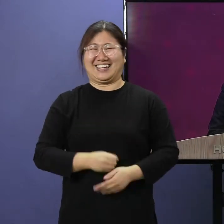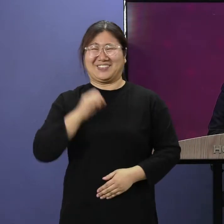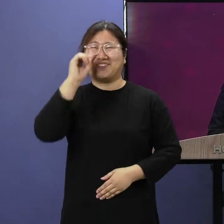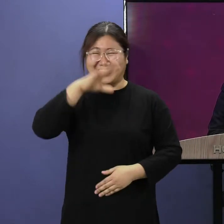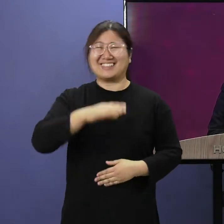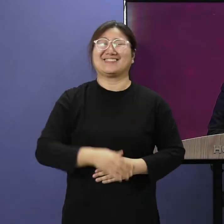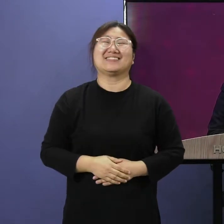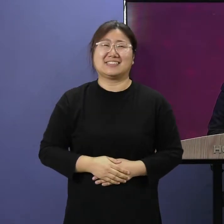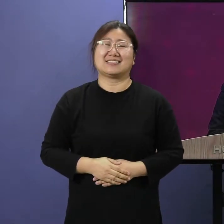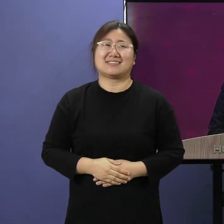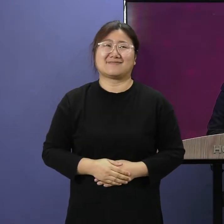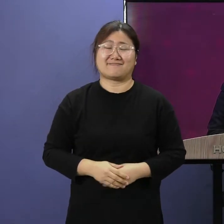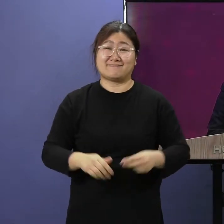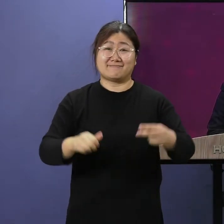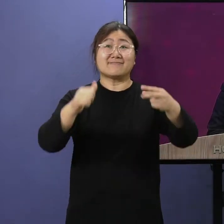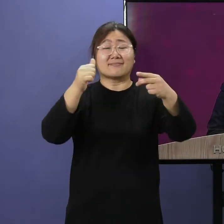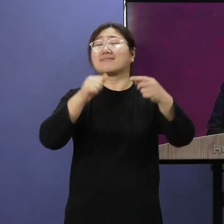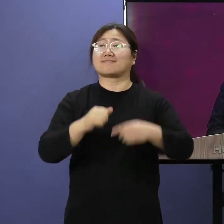죄인, 악인입니다.